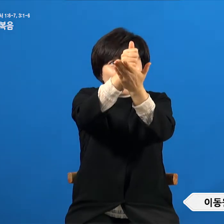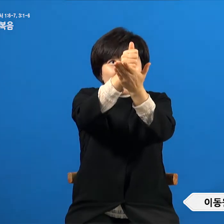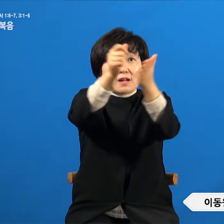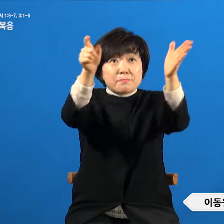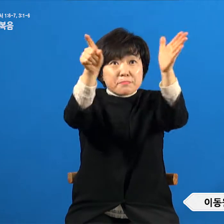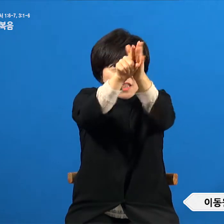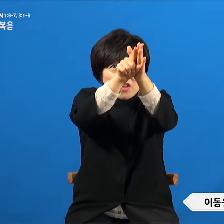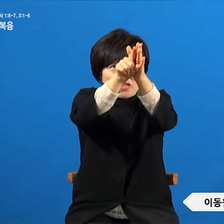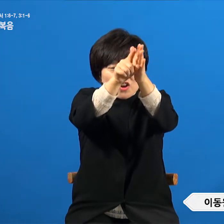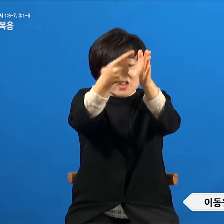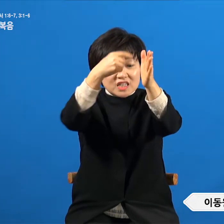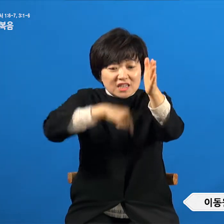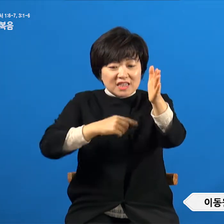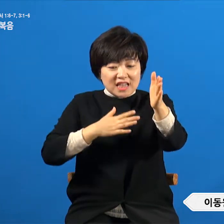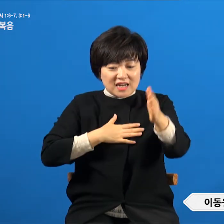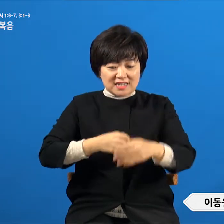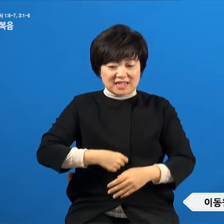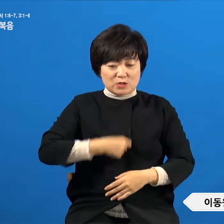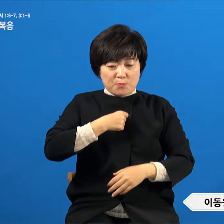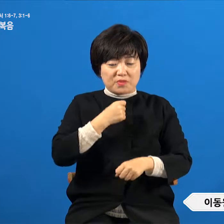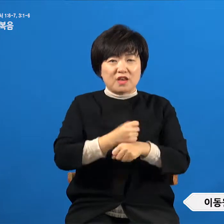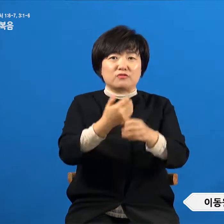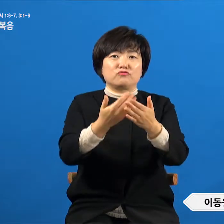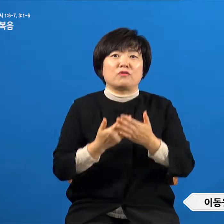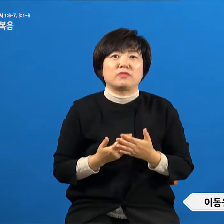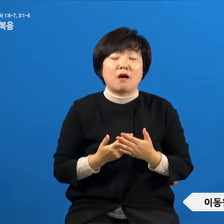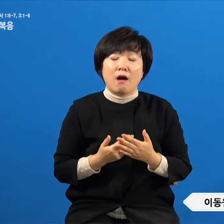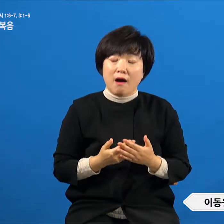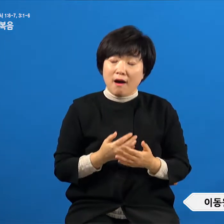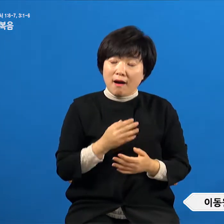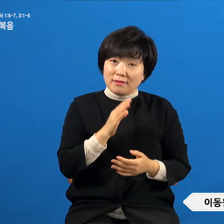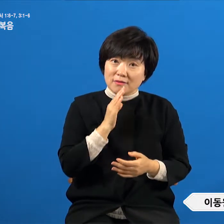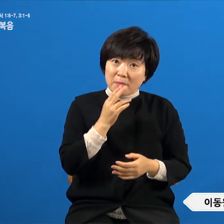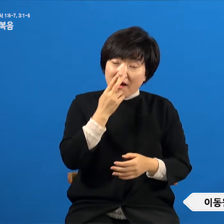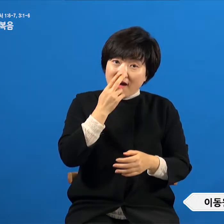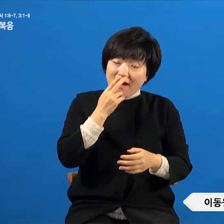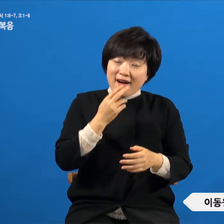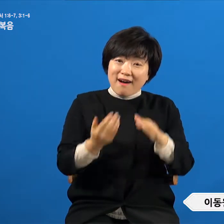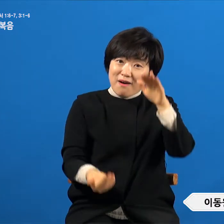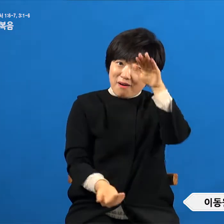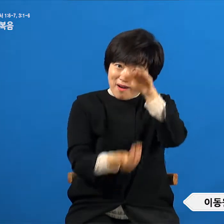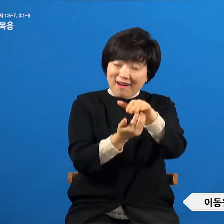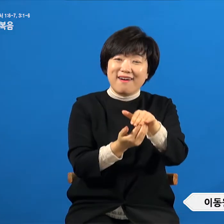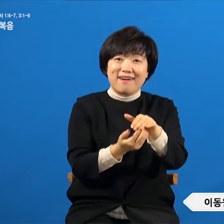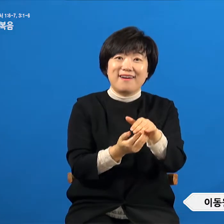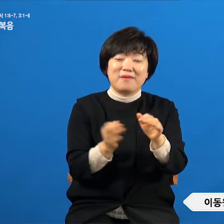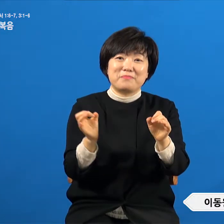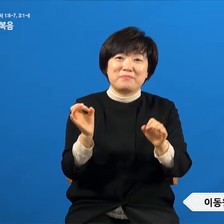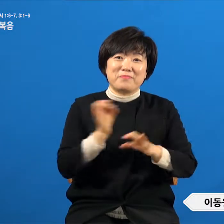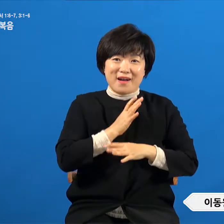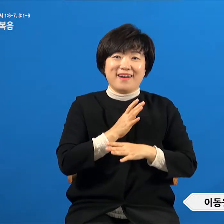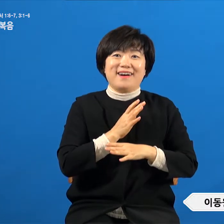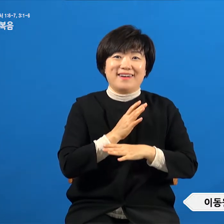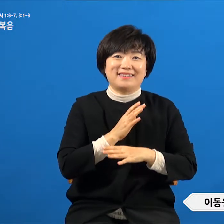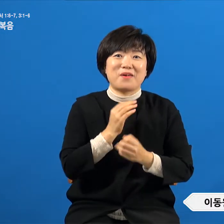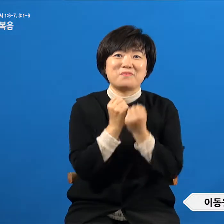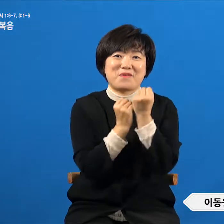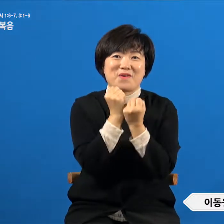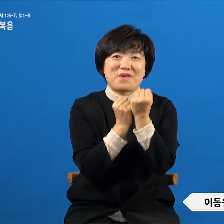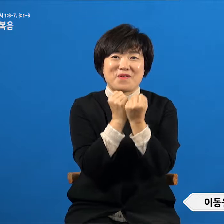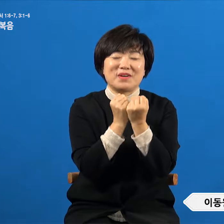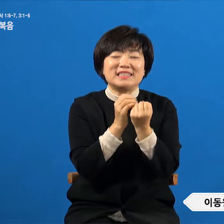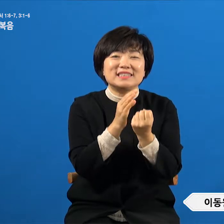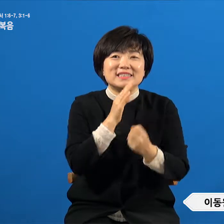그리스도를 믿었더니 하나님이 나를 의롭다고 하셨다고. 와, 기막힌 설명이에요. 네. 그래서 진정한 의는